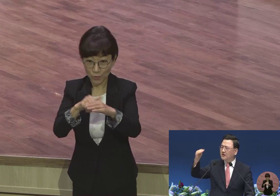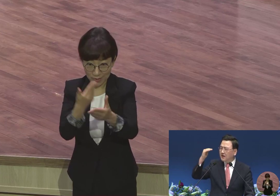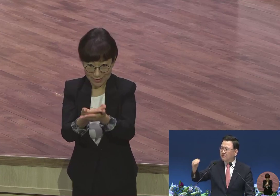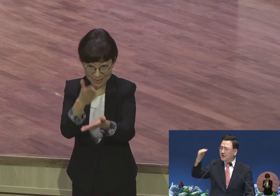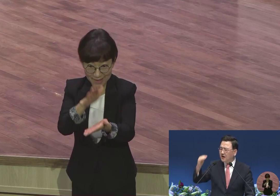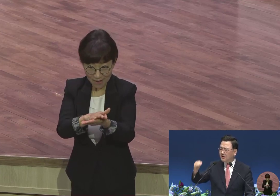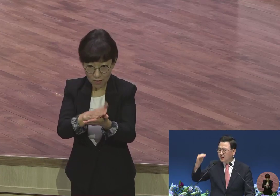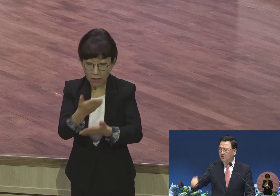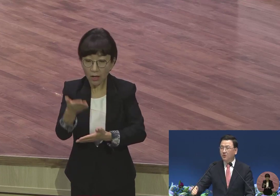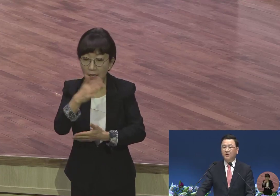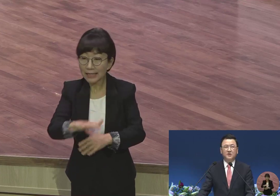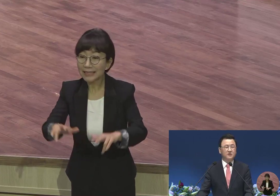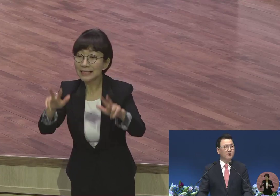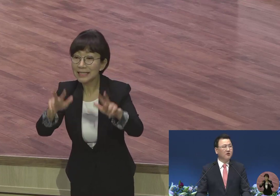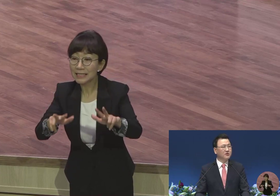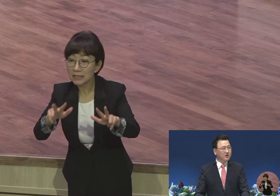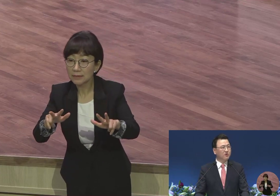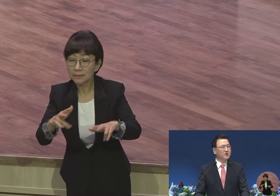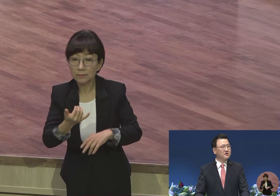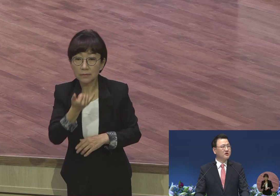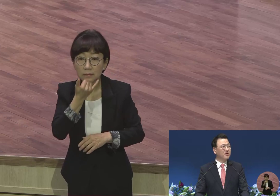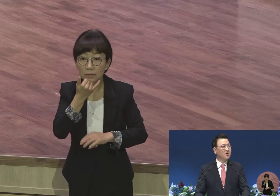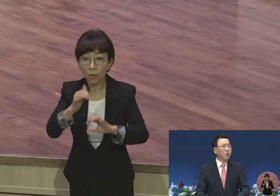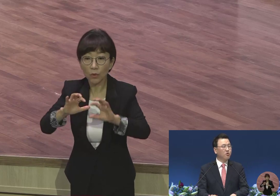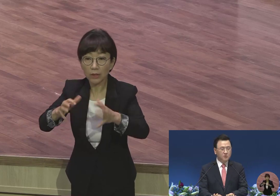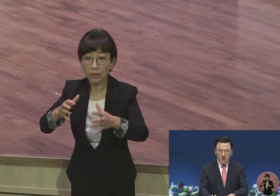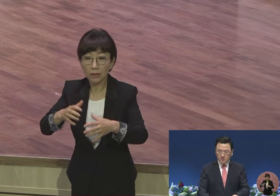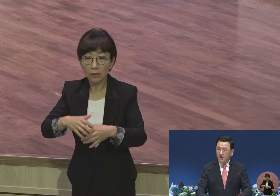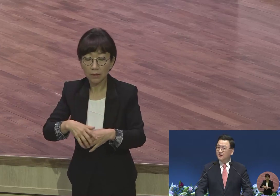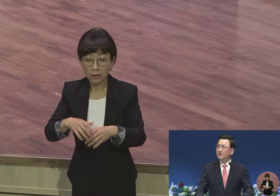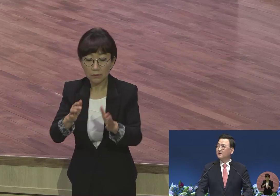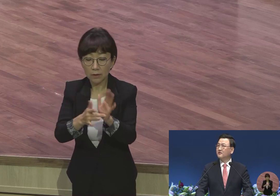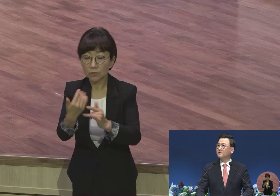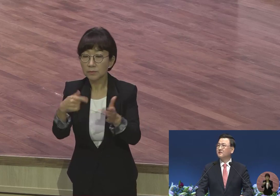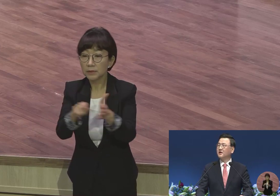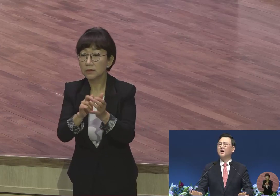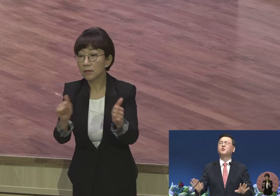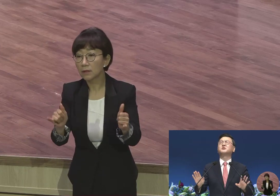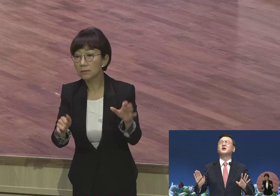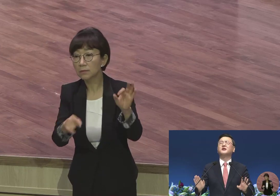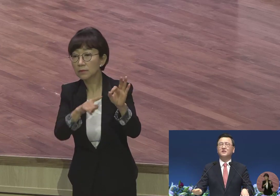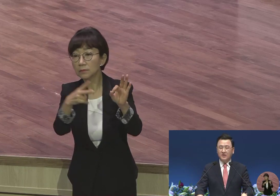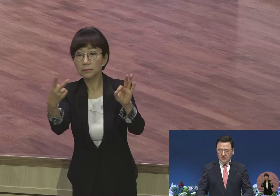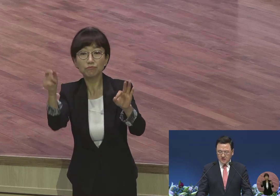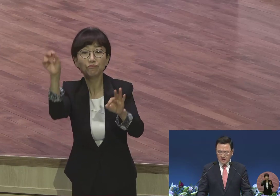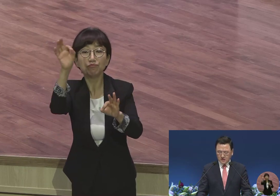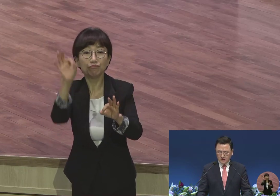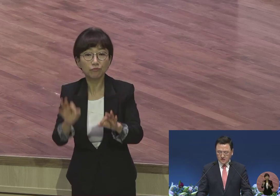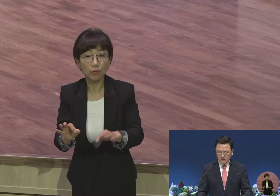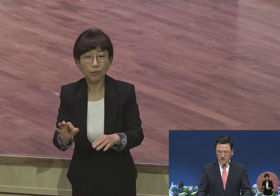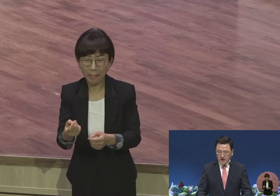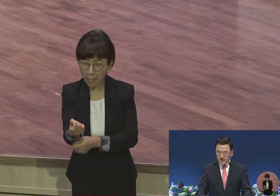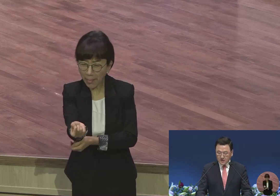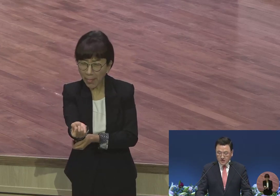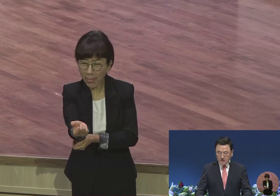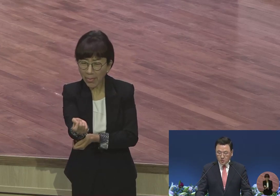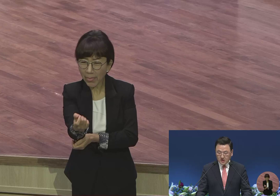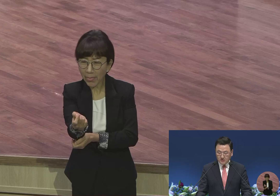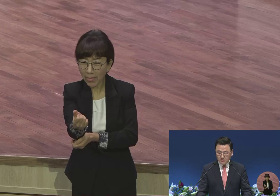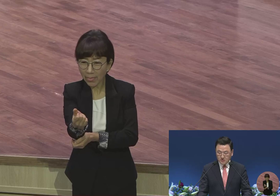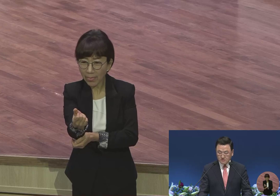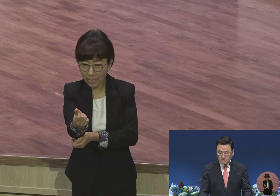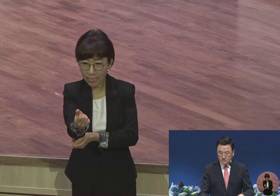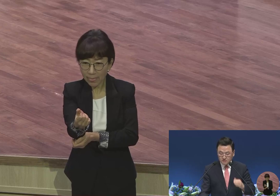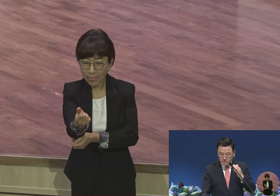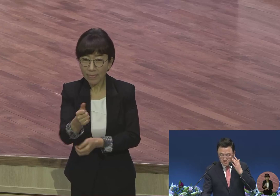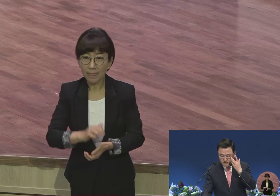1대, 2대, 3대, 4대 넘어가면서 내려오면서 복음이 희미한 거예요. 그 아버지 하나님이 되지 내 하나님이 되지